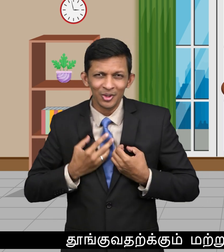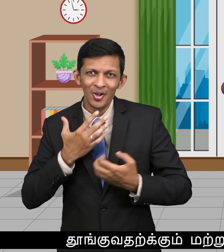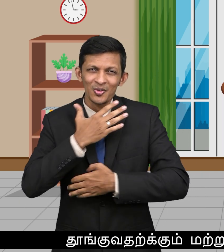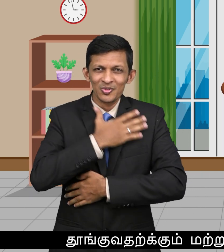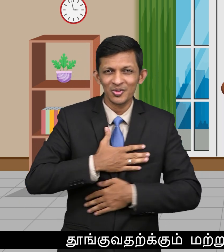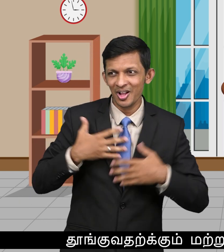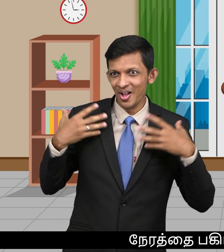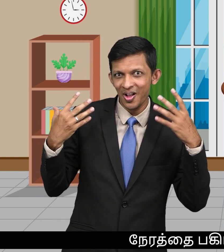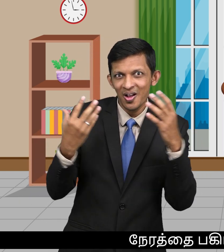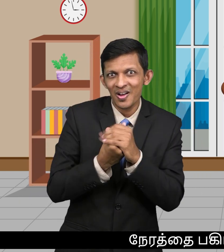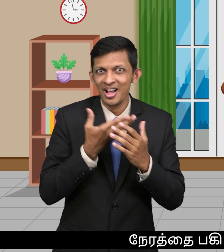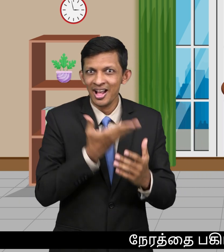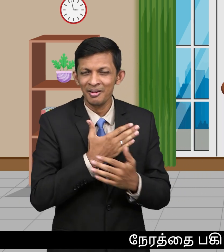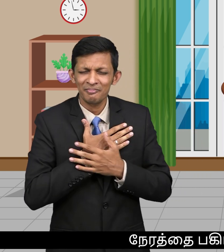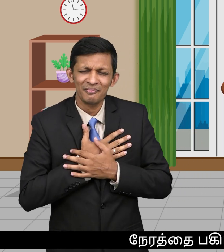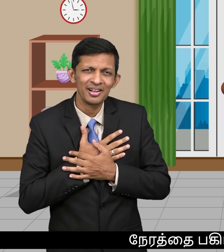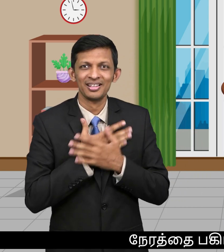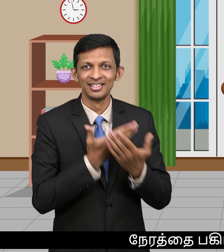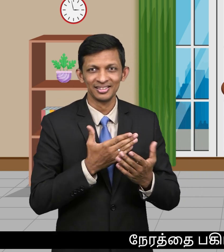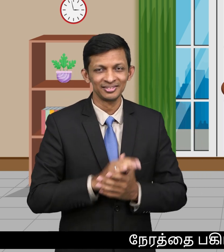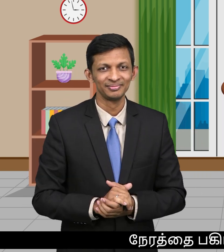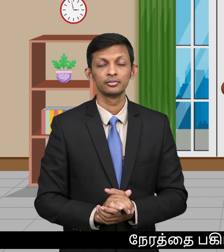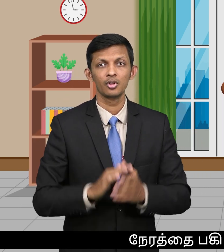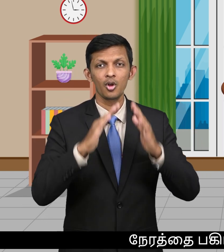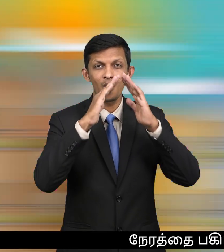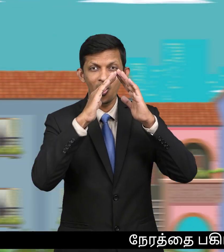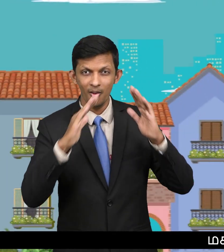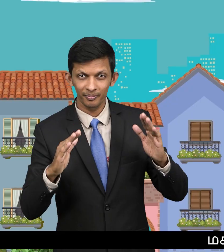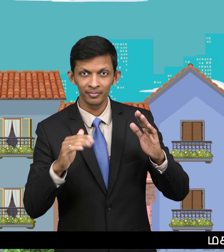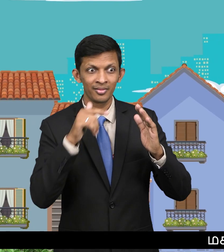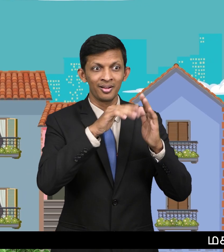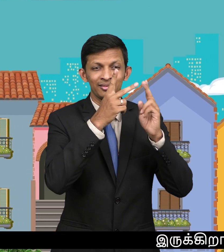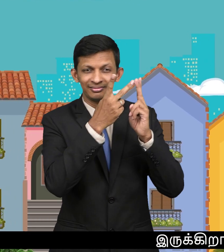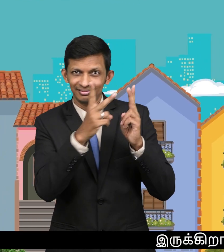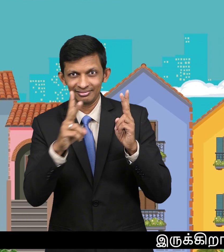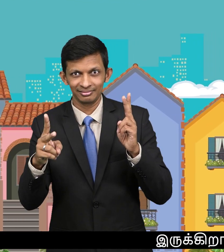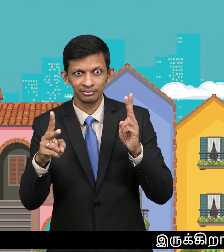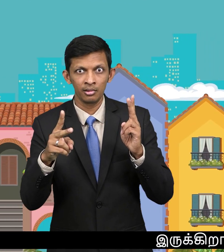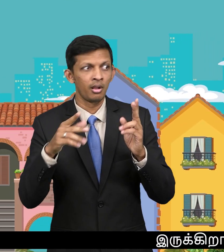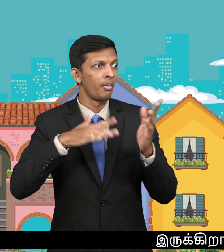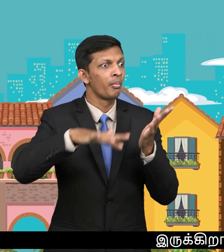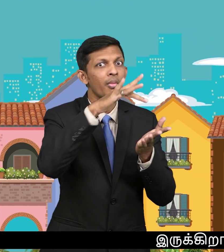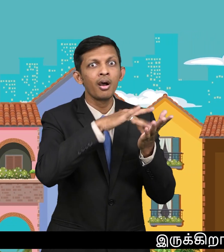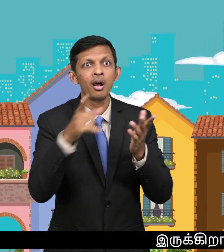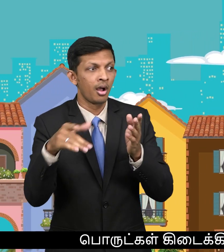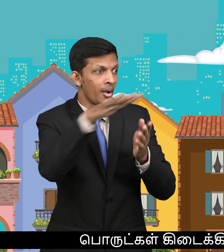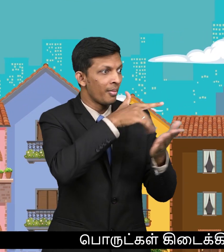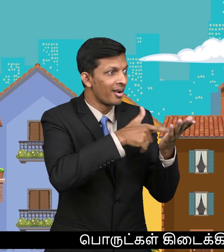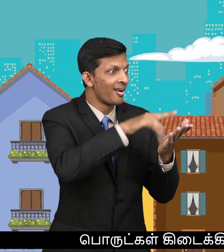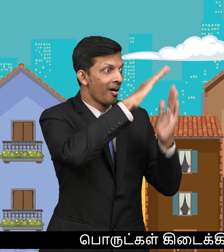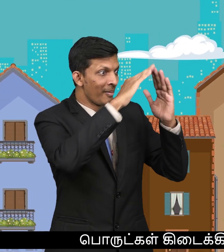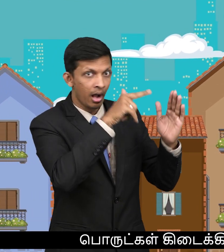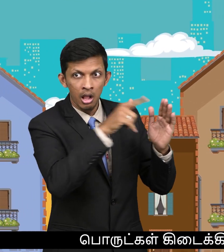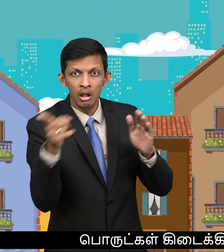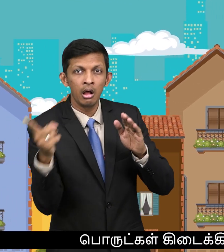மற்றும் நம் அன்புக்குரியவர்களுடன் நேரத்தை பகிர்ந்து கொள்ளும் இடம். மக்கள் எங்கே இருக்கிறார்கள்,